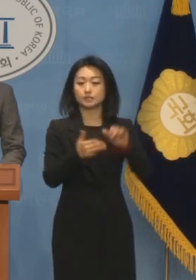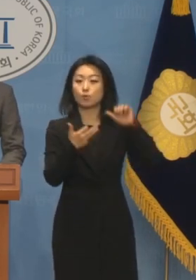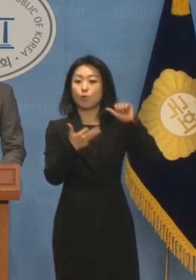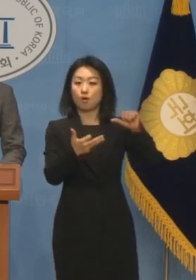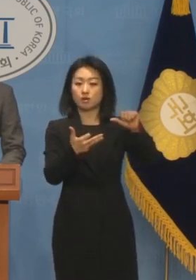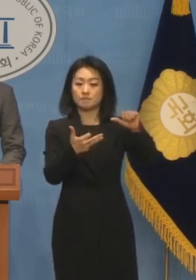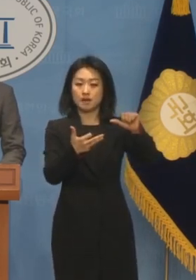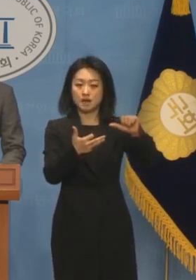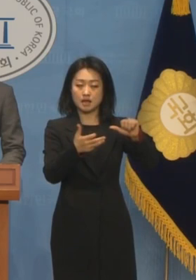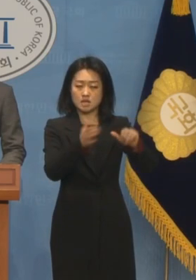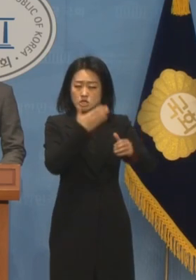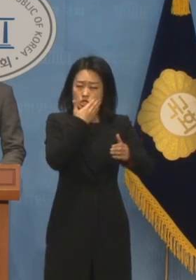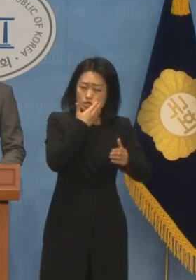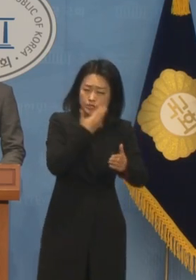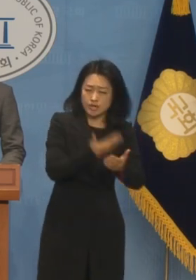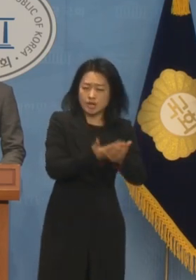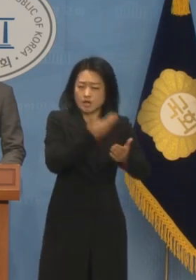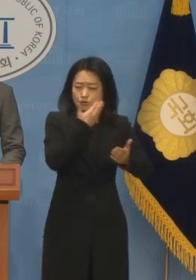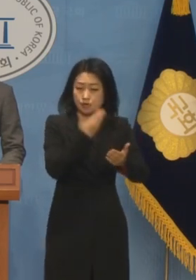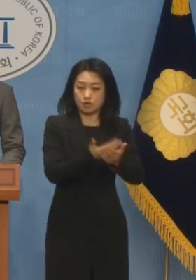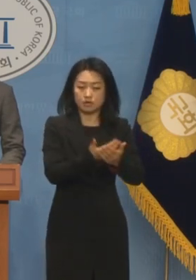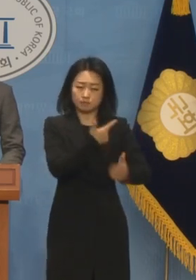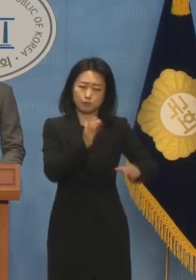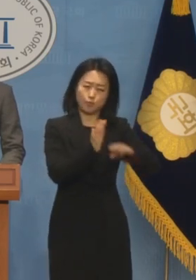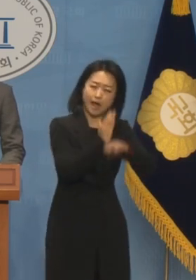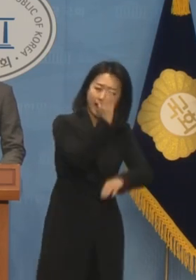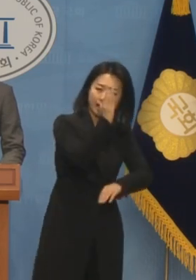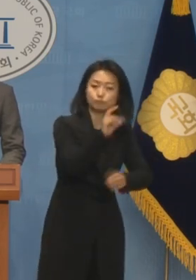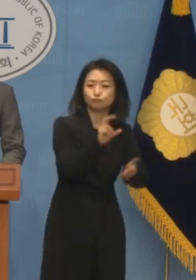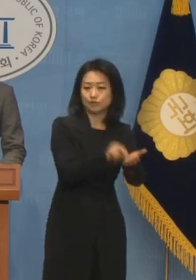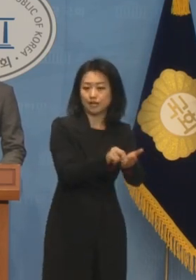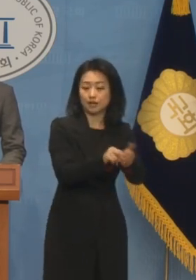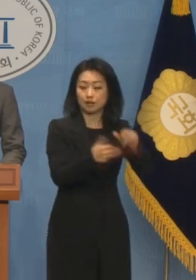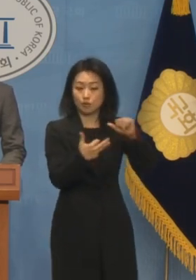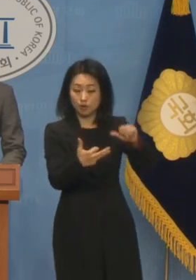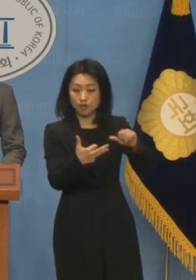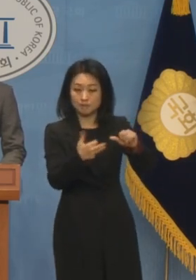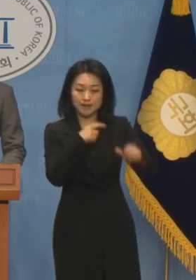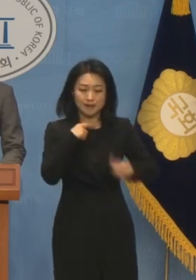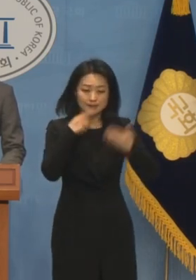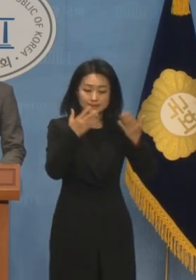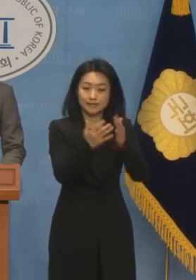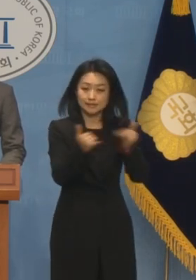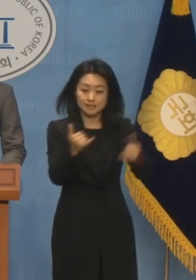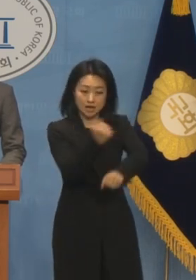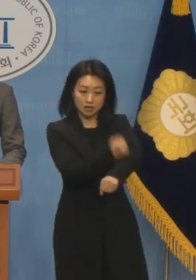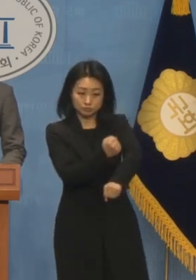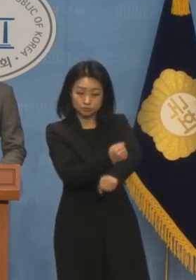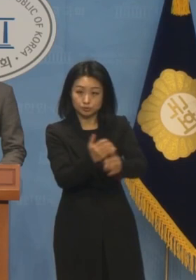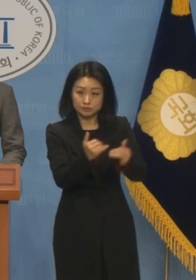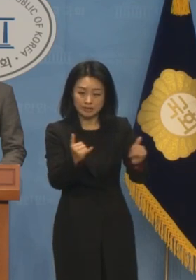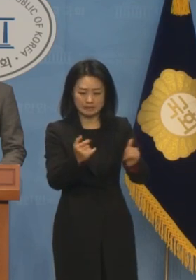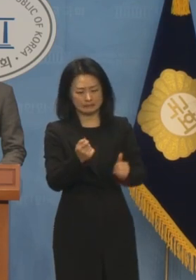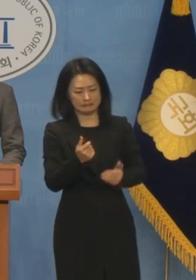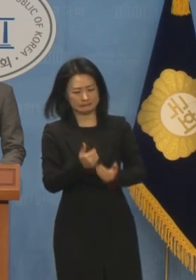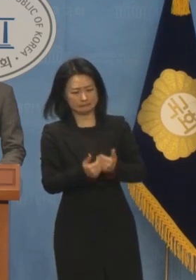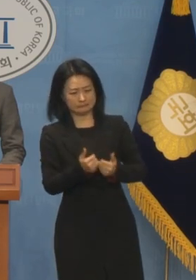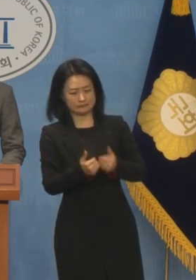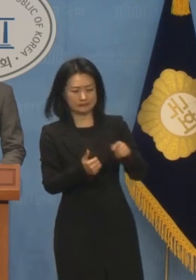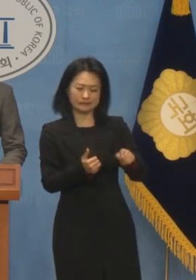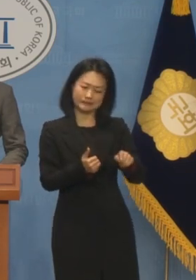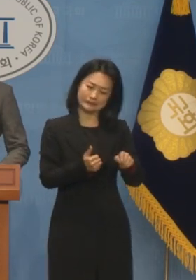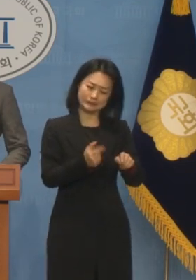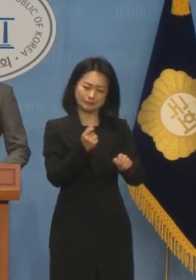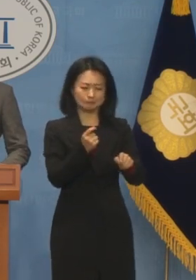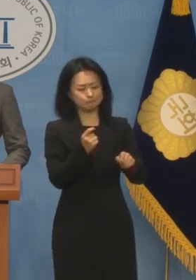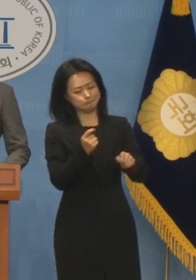5.18을 신성시한다는 비판과 함께 5.18 유공자 명단의 불공정